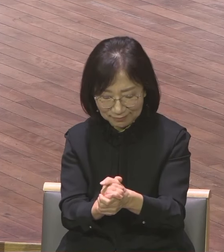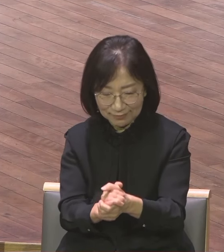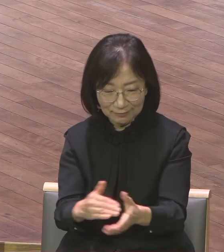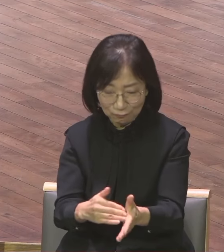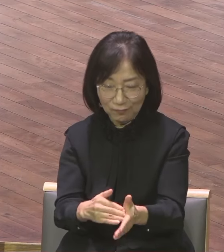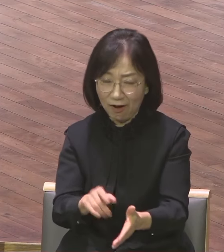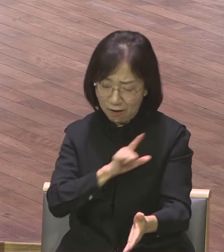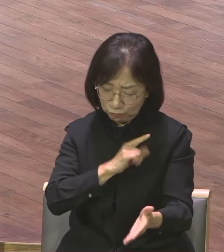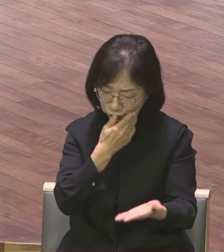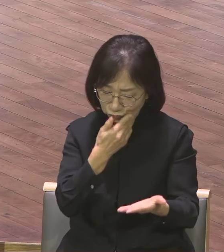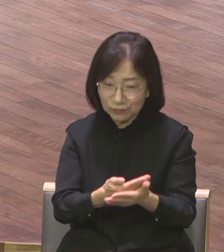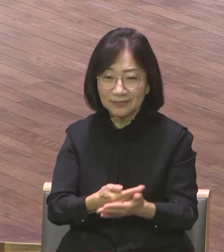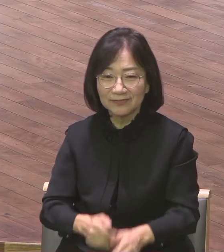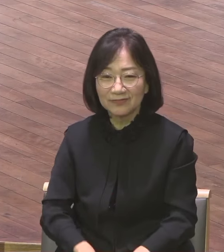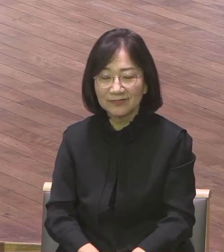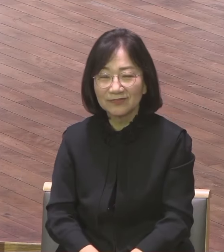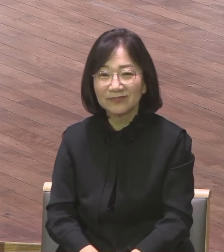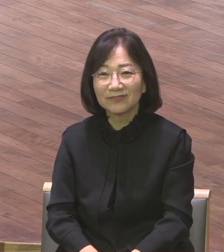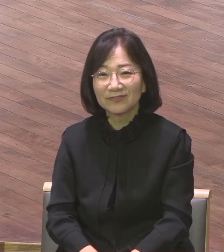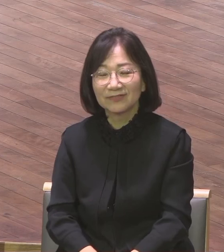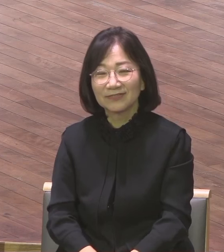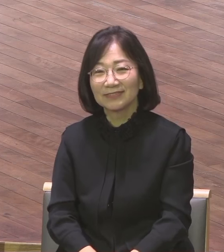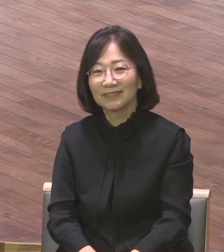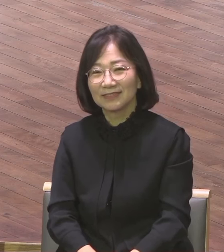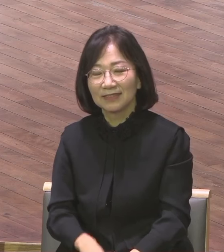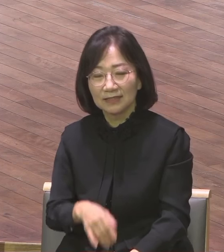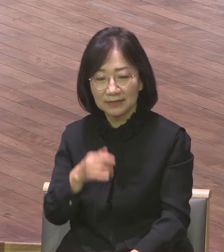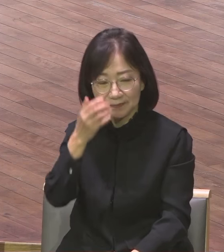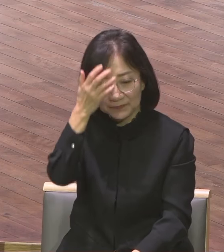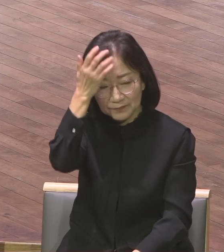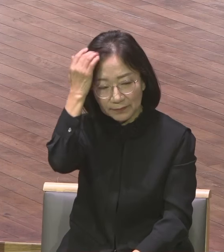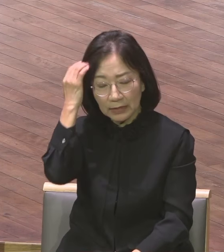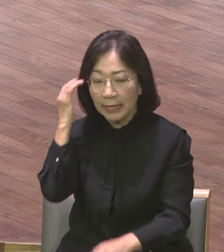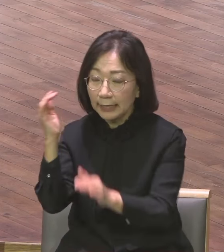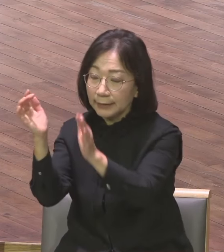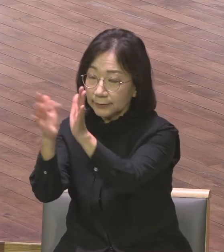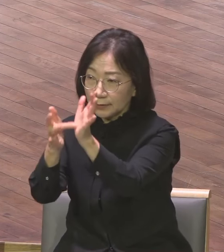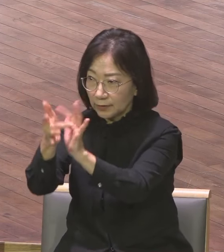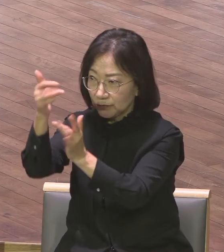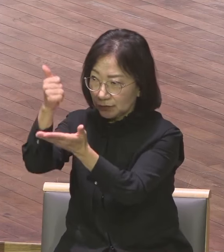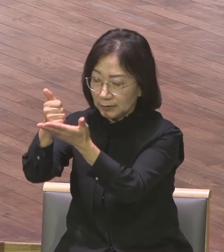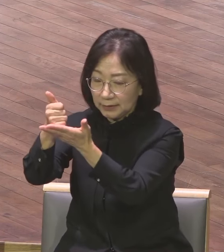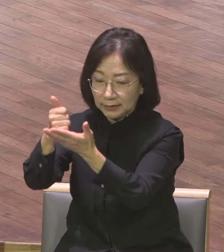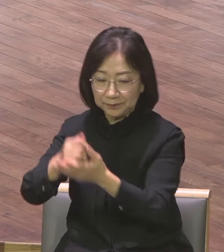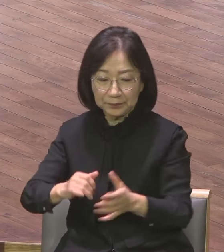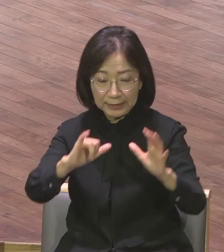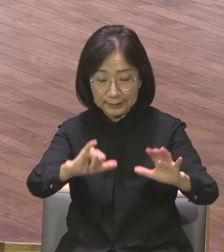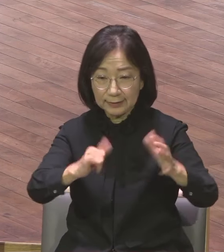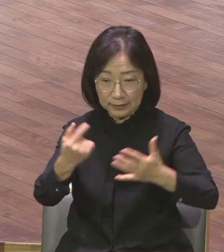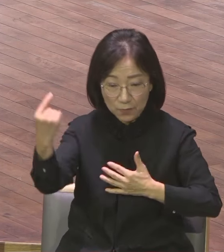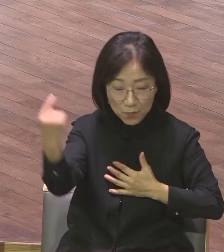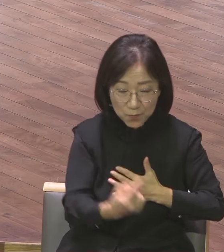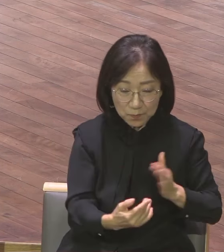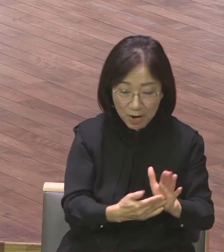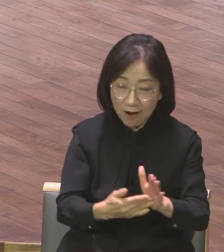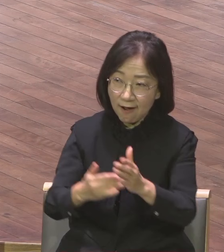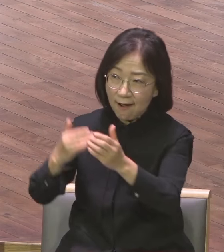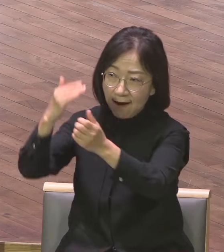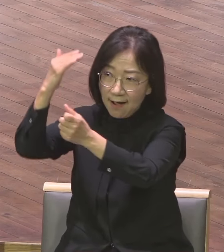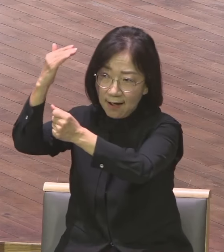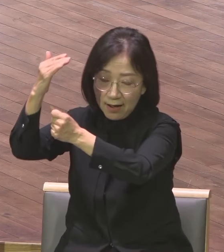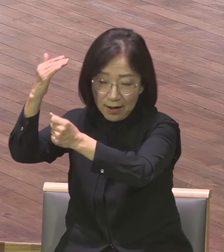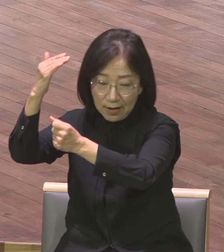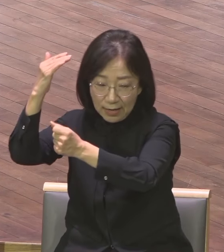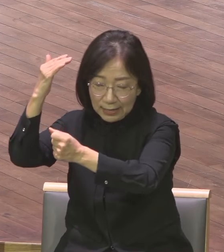이게 핵심이에요. 자, 예수님이 성육신 예수님의 신성과 인성을 다시